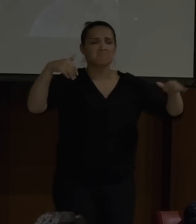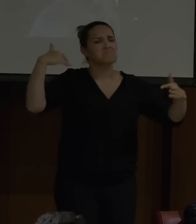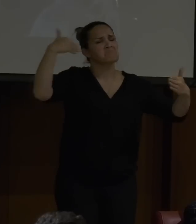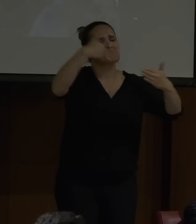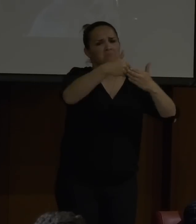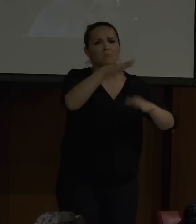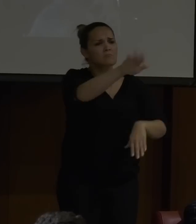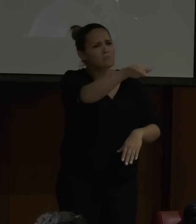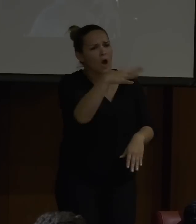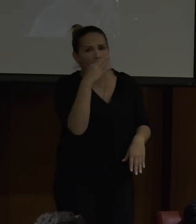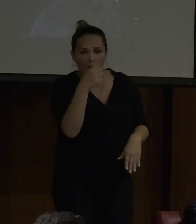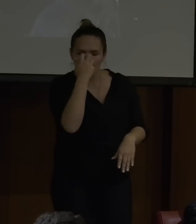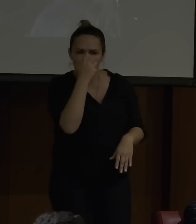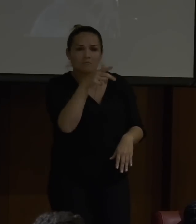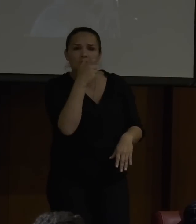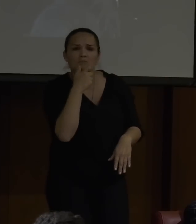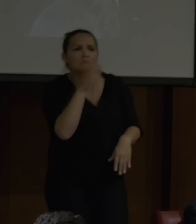le preguntaron, maestro,